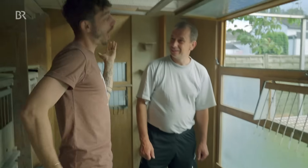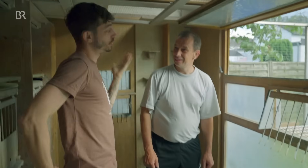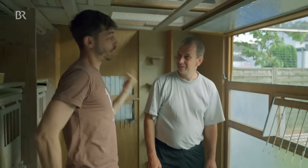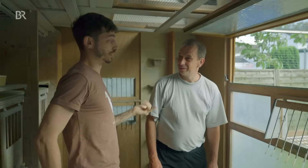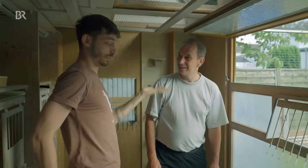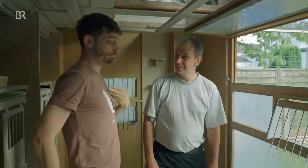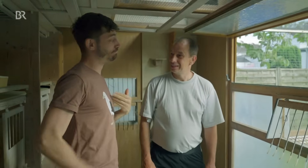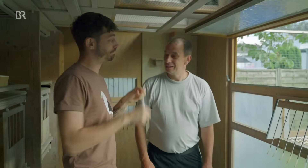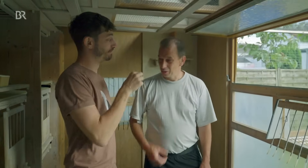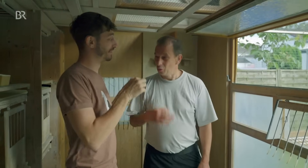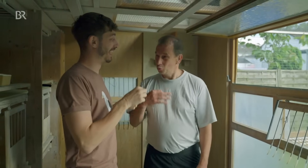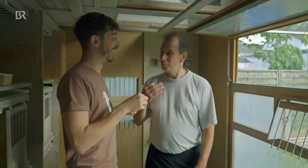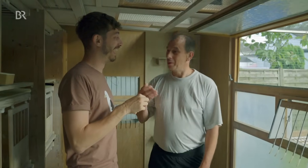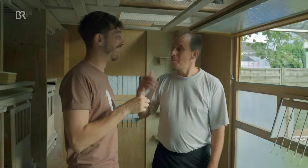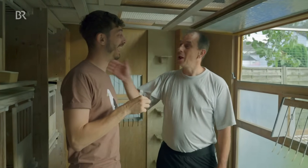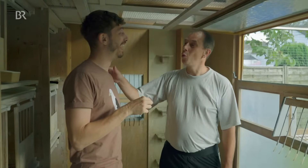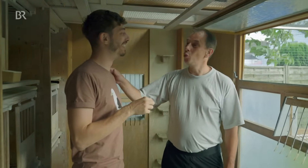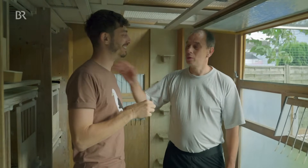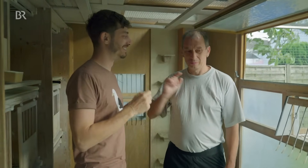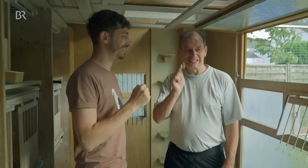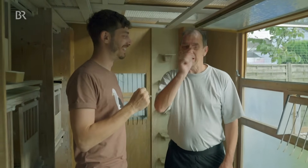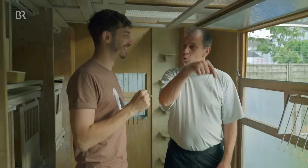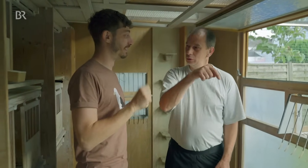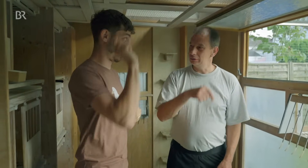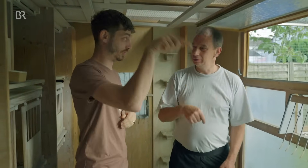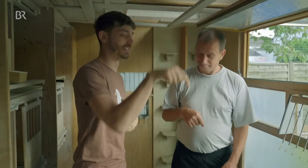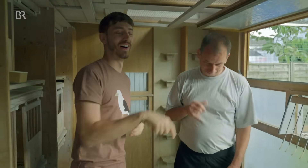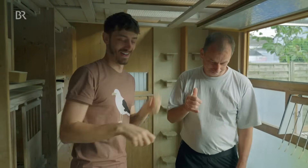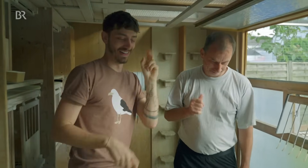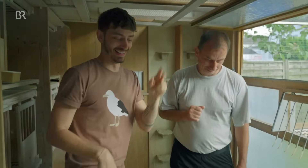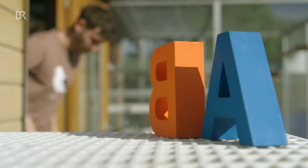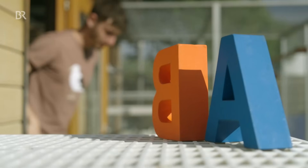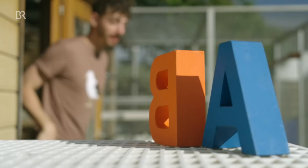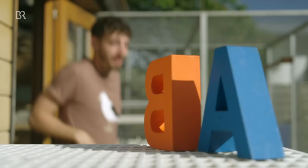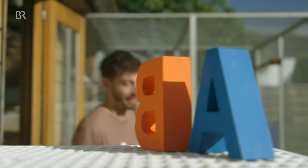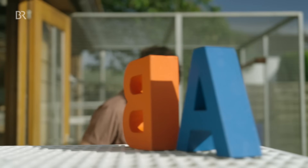So, jetzt darf ich die Fußhülse haben. Klar, die Belohnung bekommst du draußen. Draußen, okay.